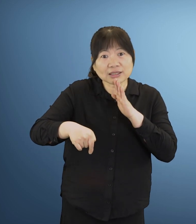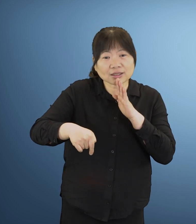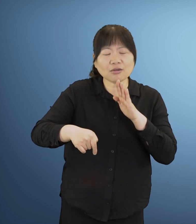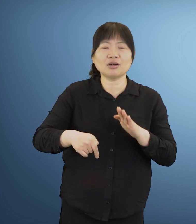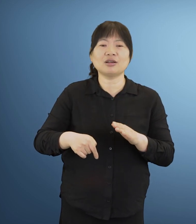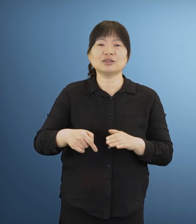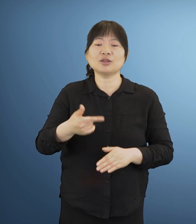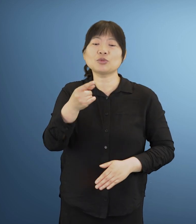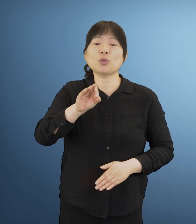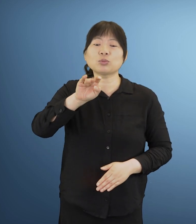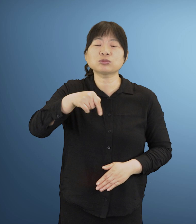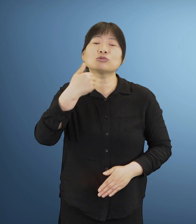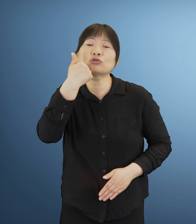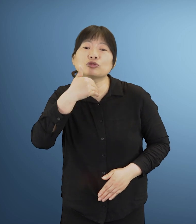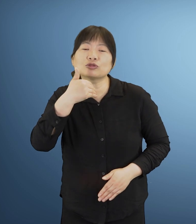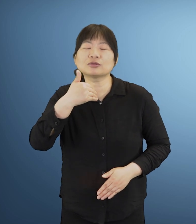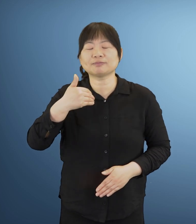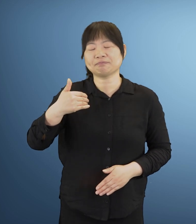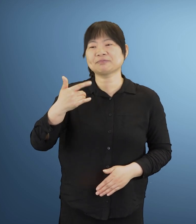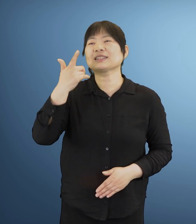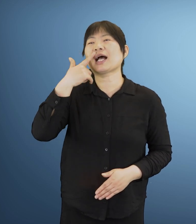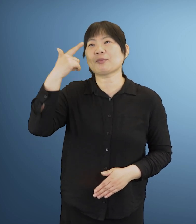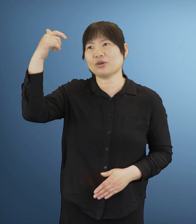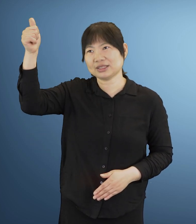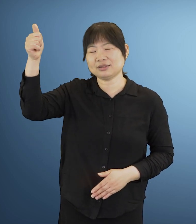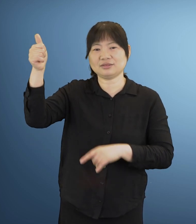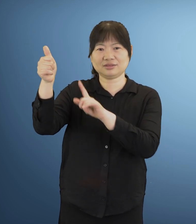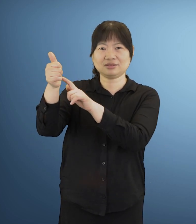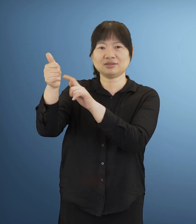아버지는 농부시라. 기억나십니까?